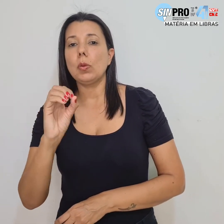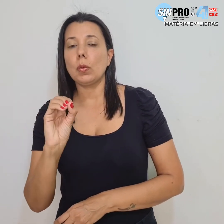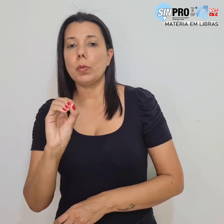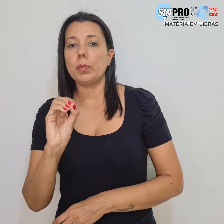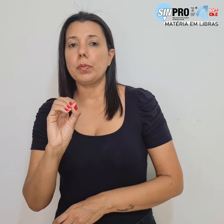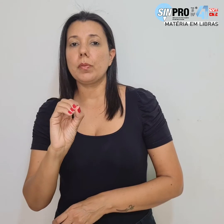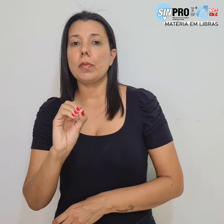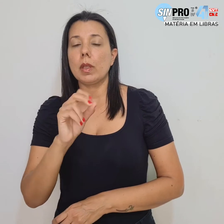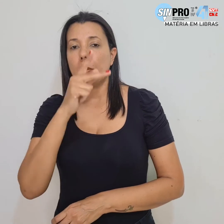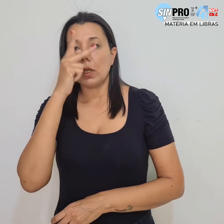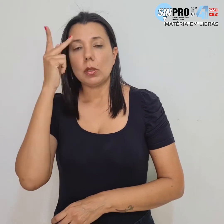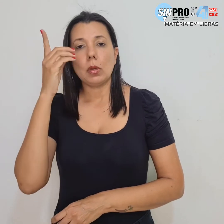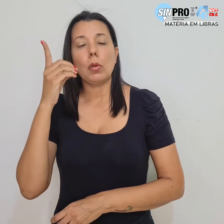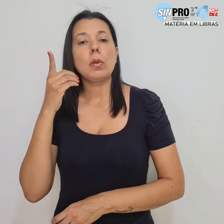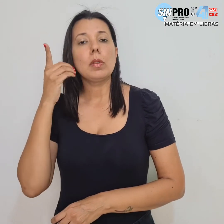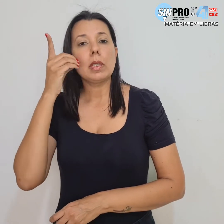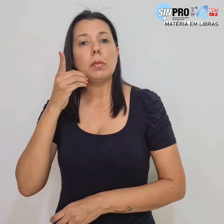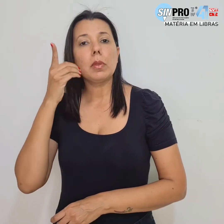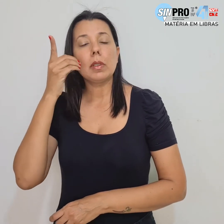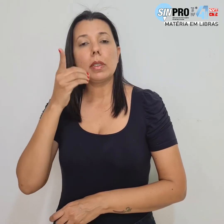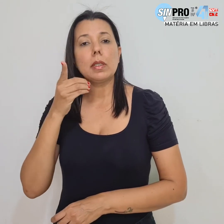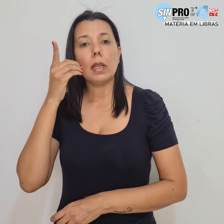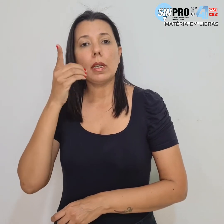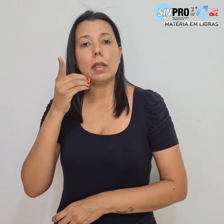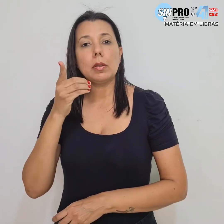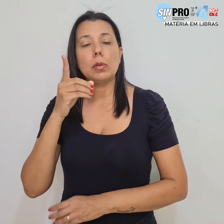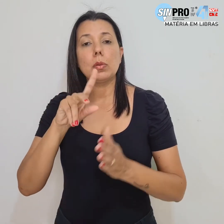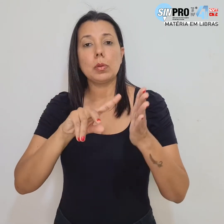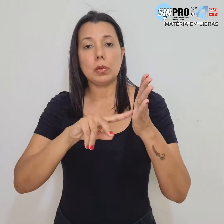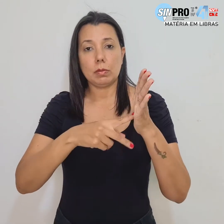assessor parlamentar do deputado intersindical